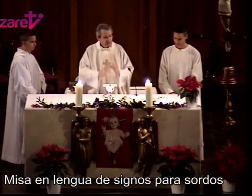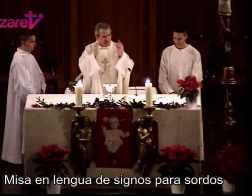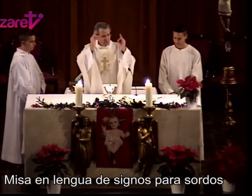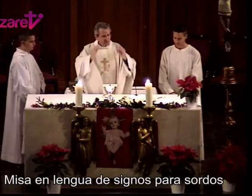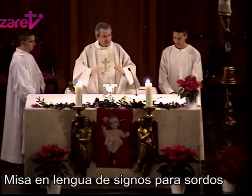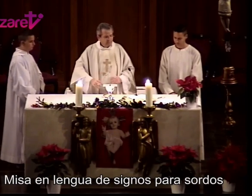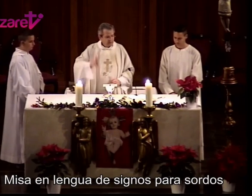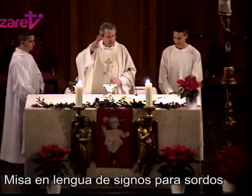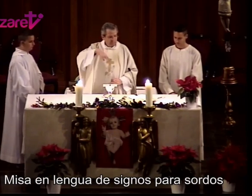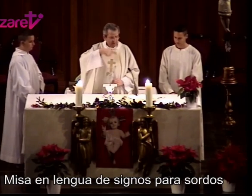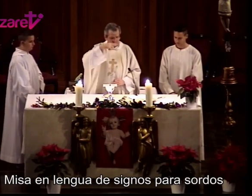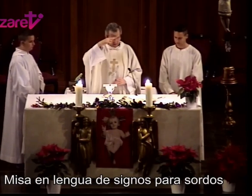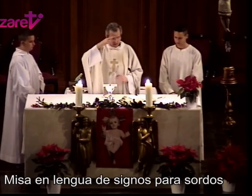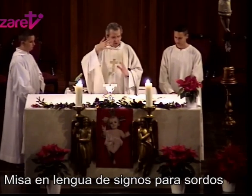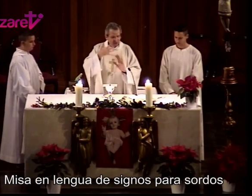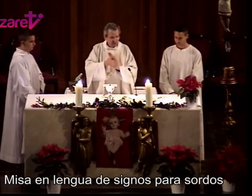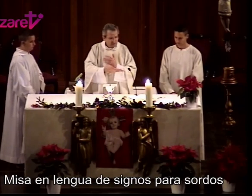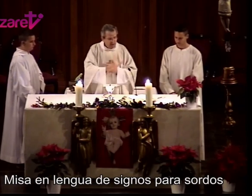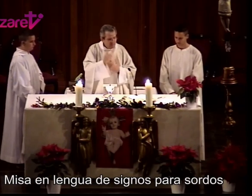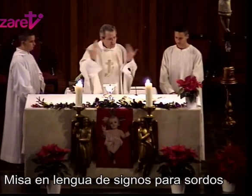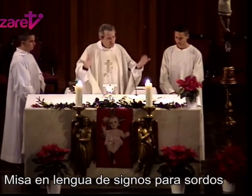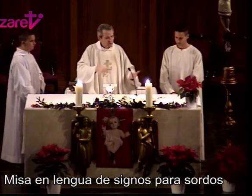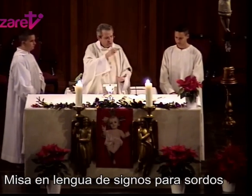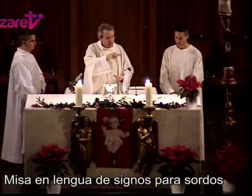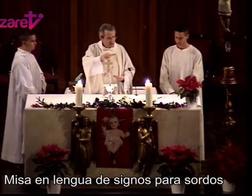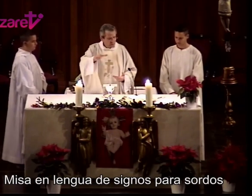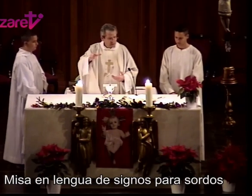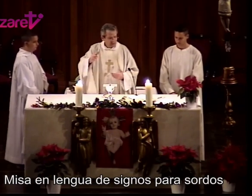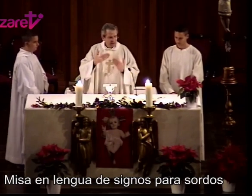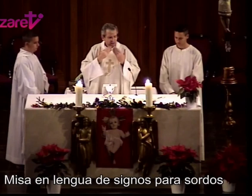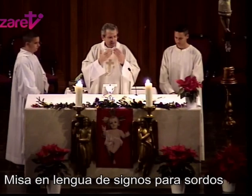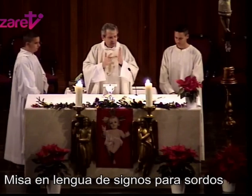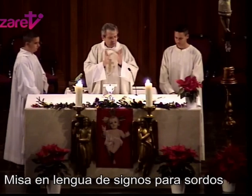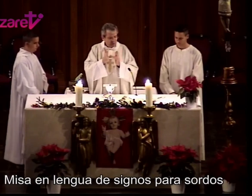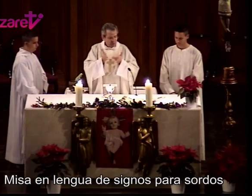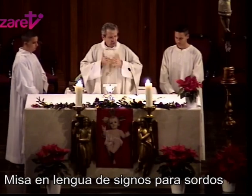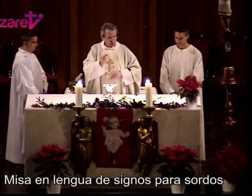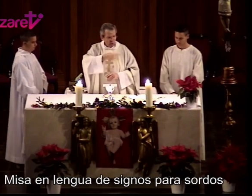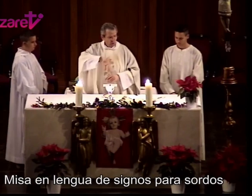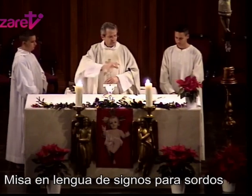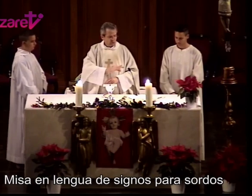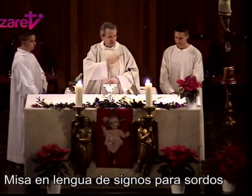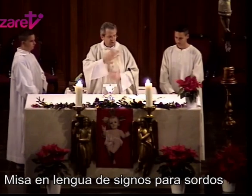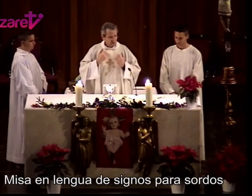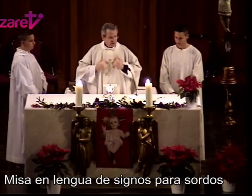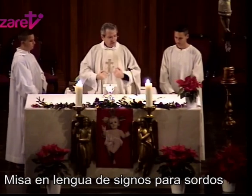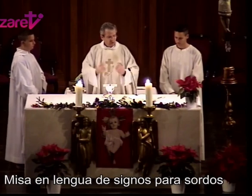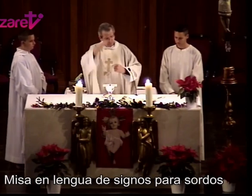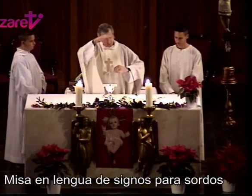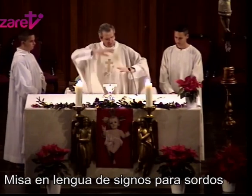Santo eres en verdad, Padre, y con razón te alaban todas tus criaturas, ya que por Jesucristo tu Hijo nuestro Señor y con la fuerza del